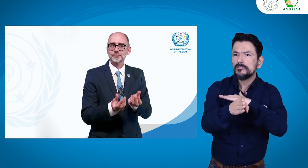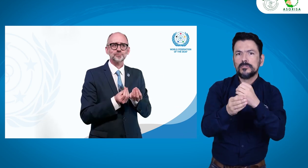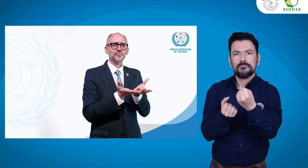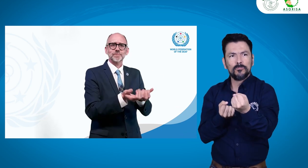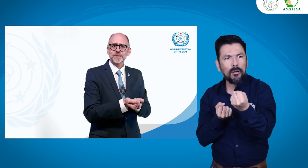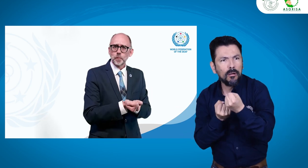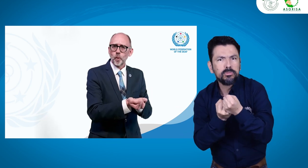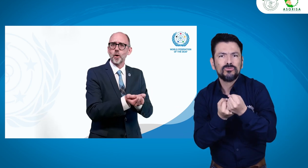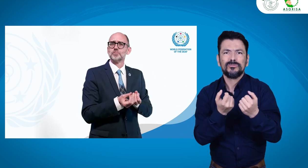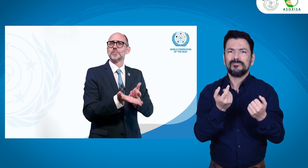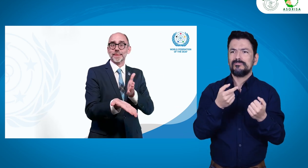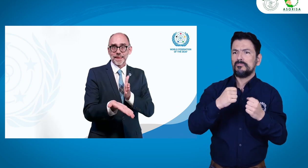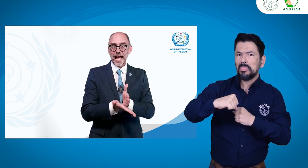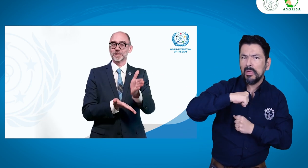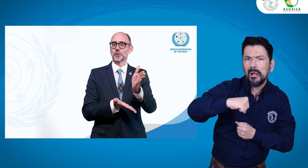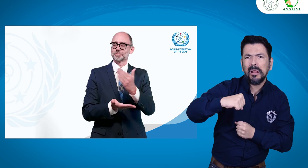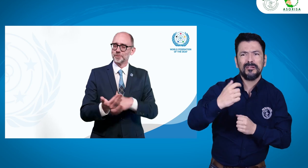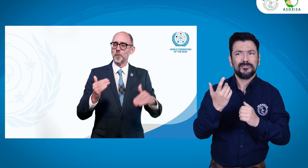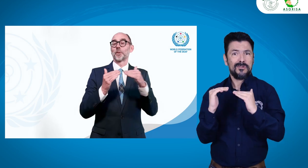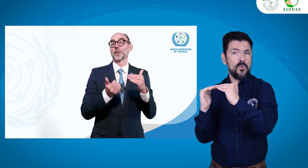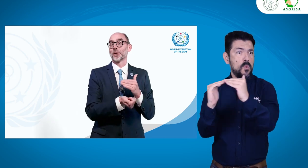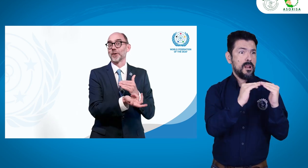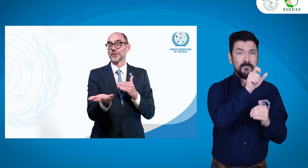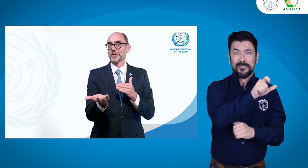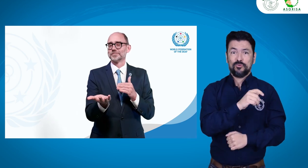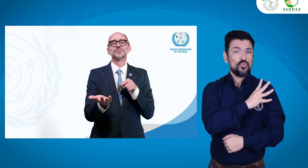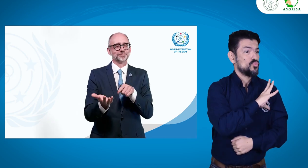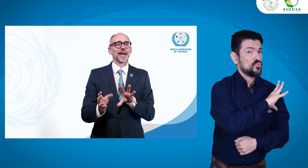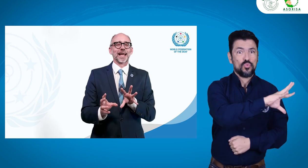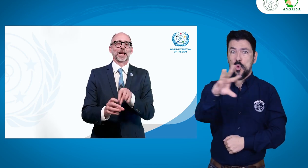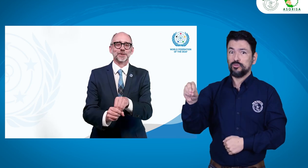accesibilidad y la garantía de derechos en los diferentes espacios sociales.